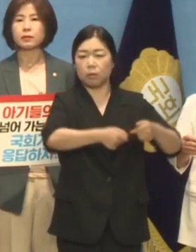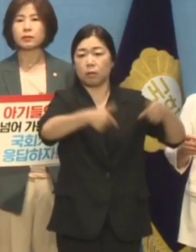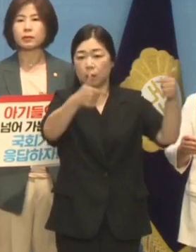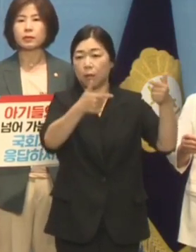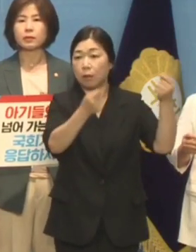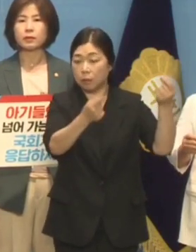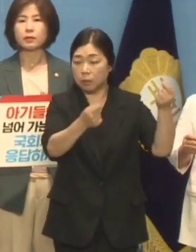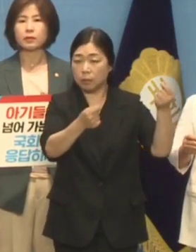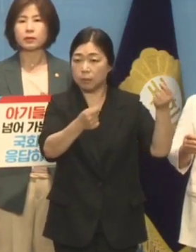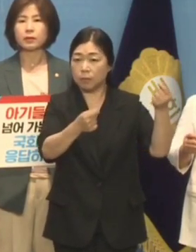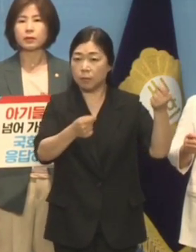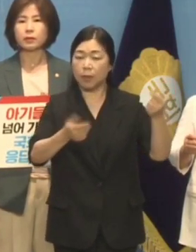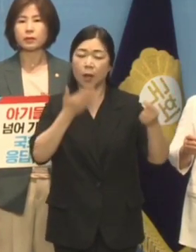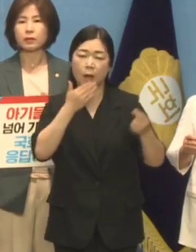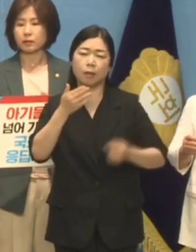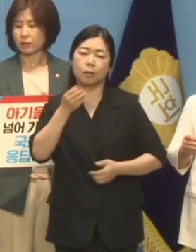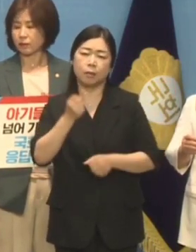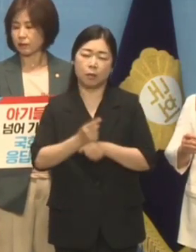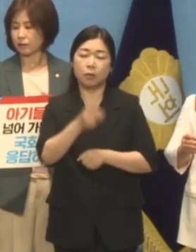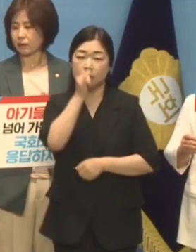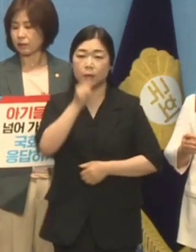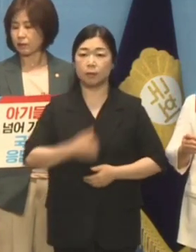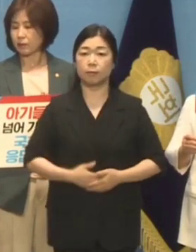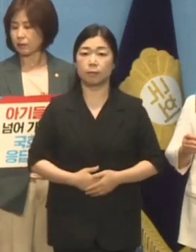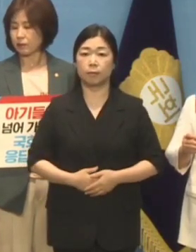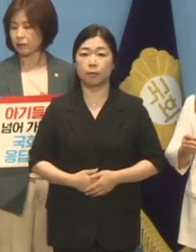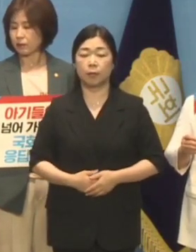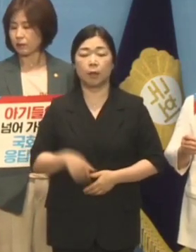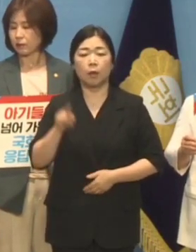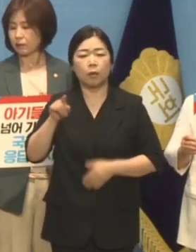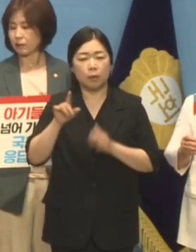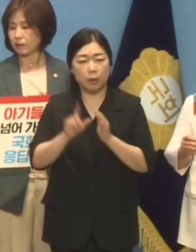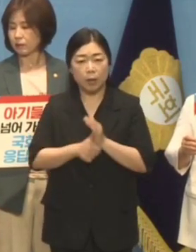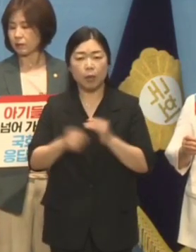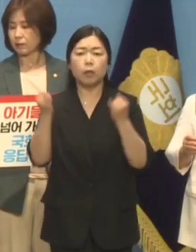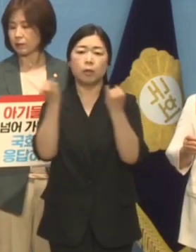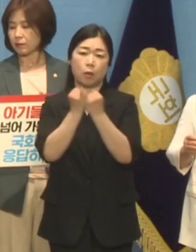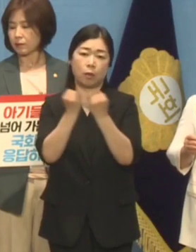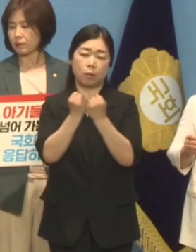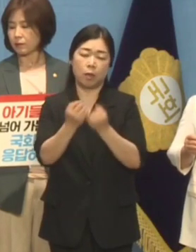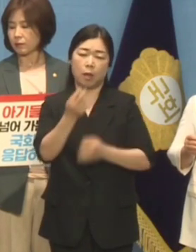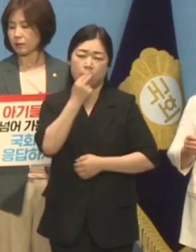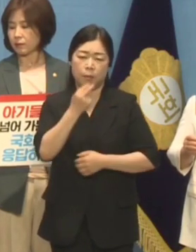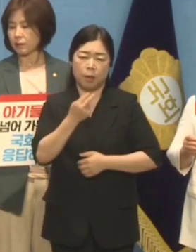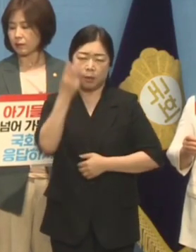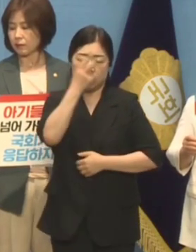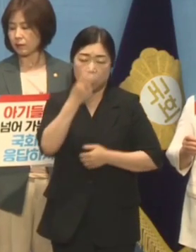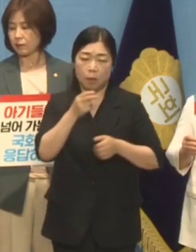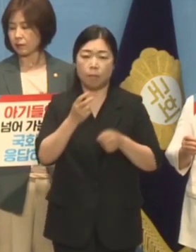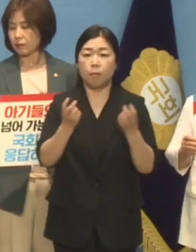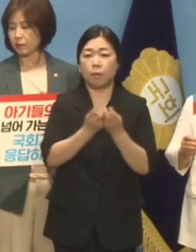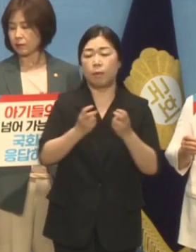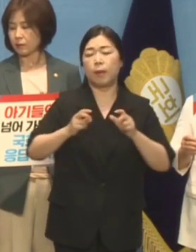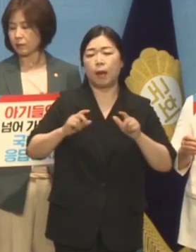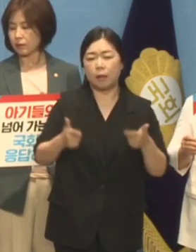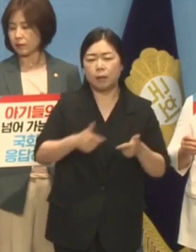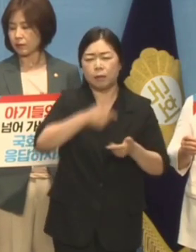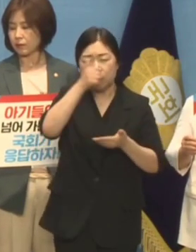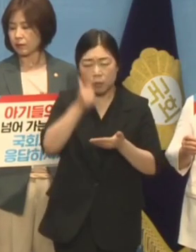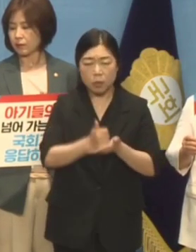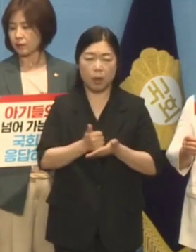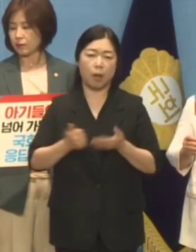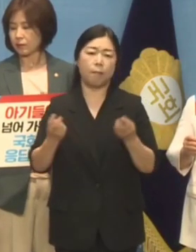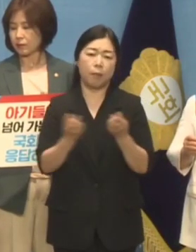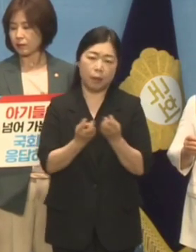가속화될 가능성이 농후합니다. 이럴 때 여성은 생명을 지키는 길이 아닌 범죄의